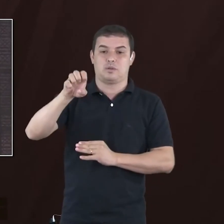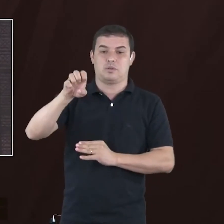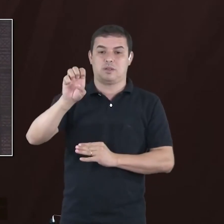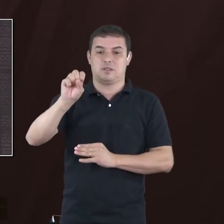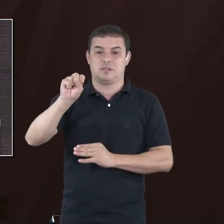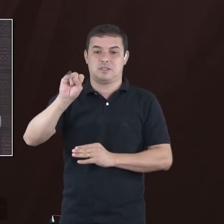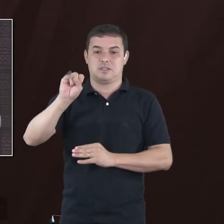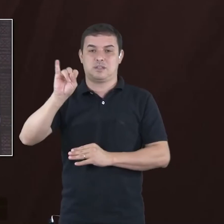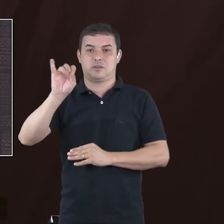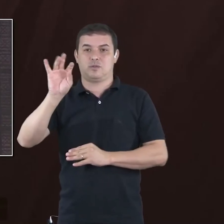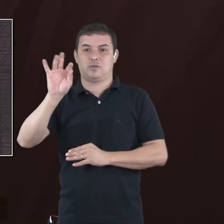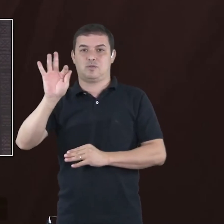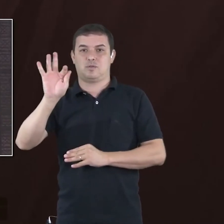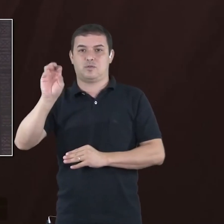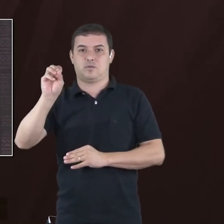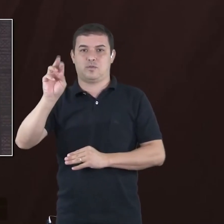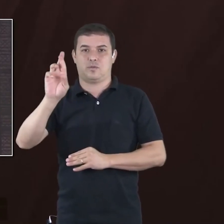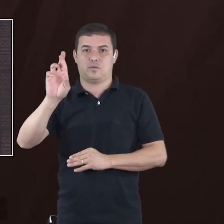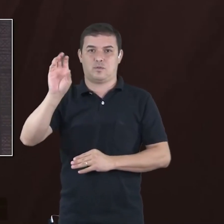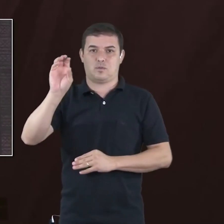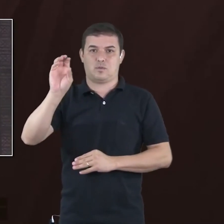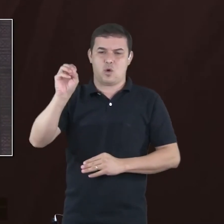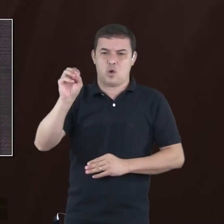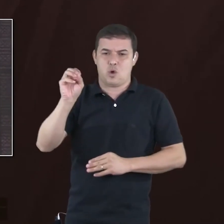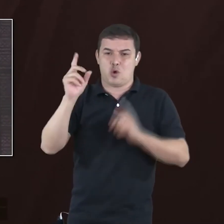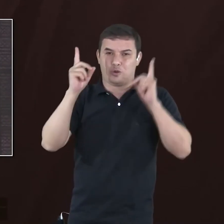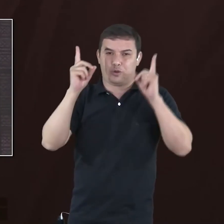preparou na hora mais difícil do